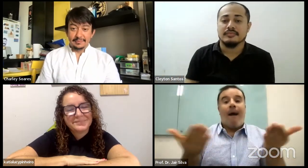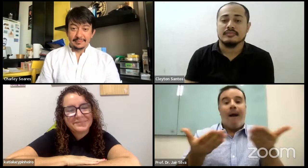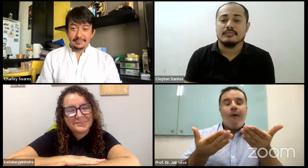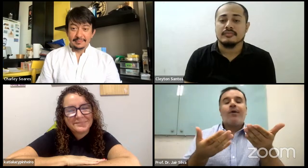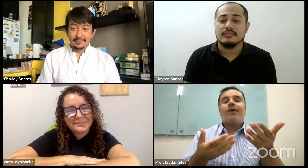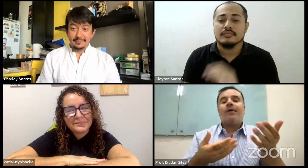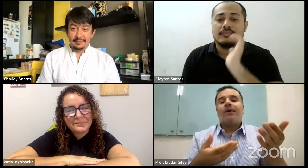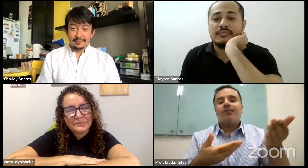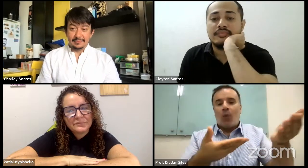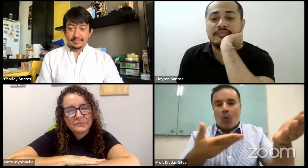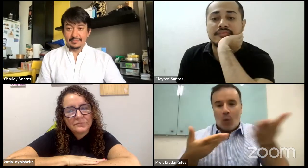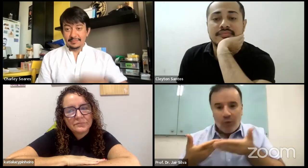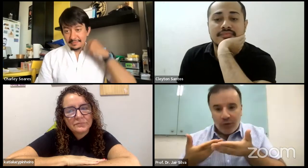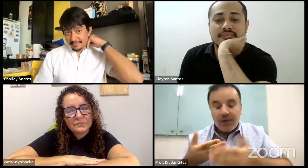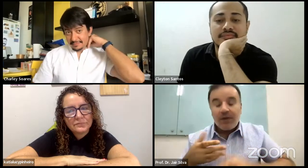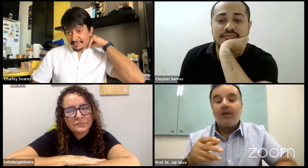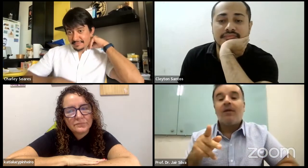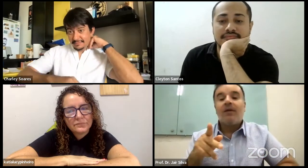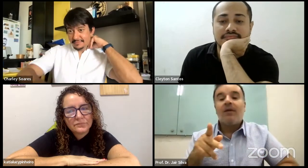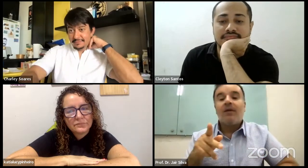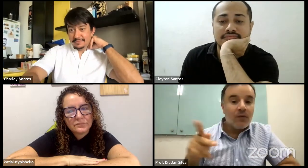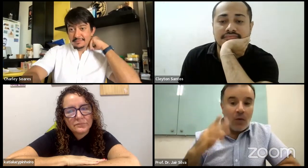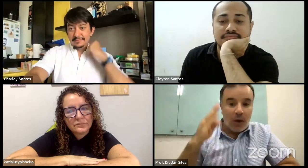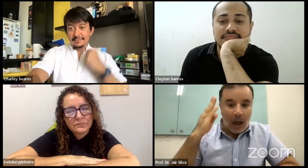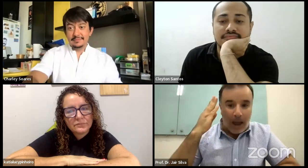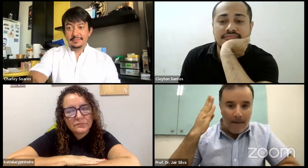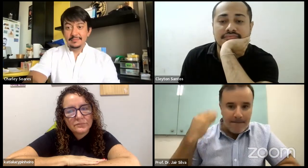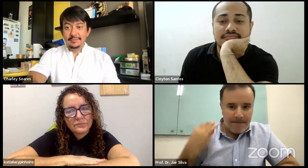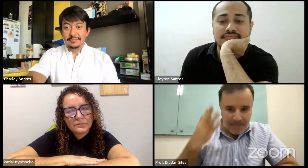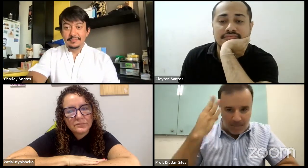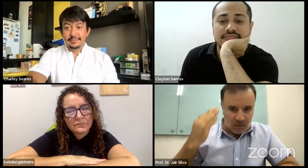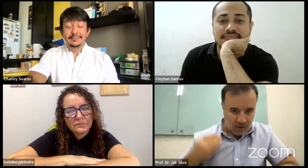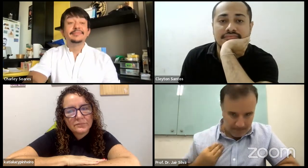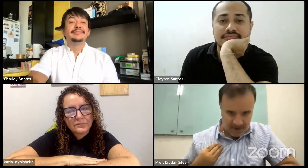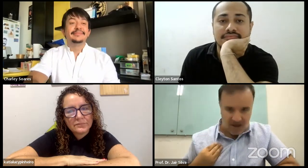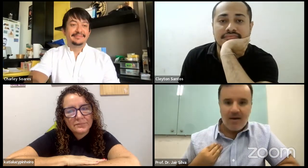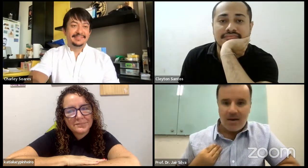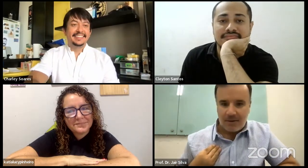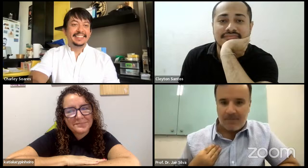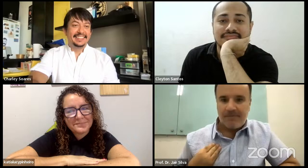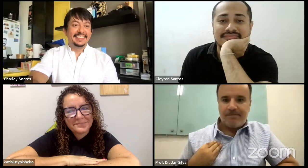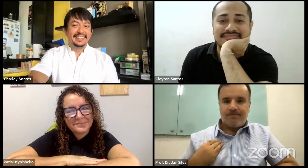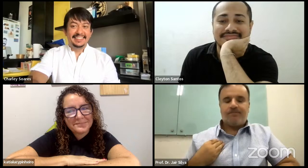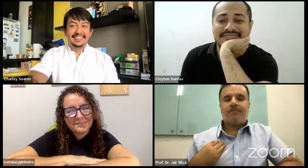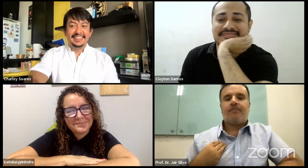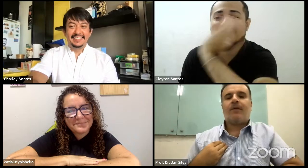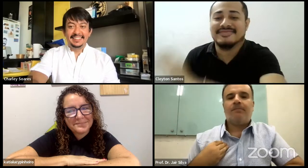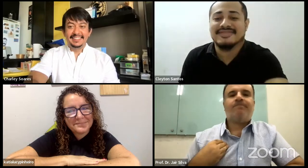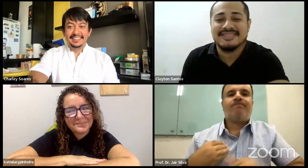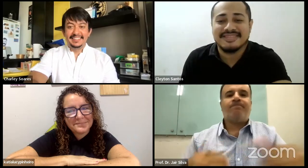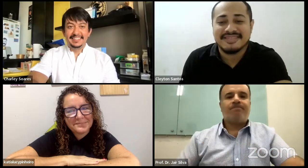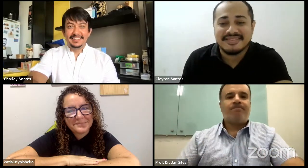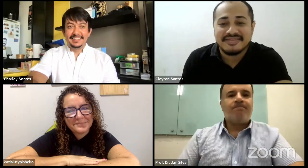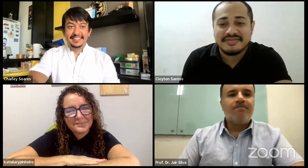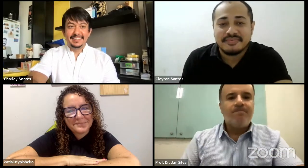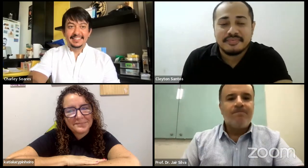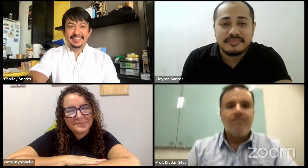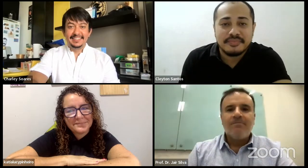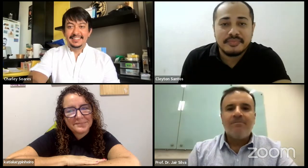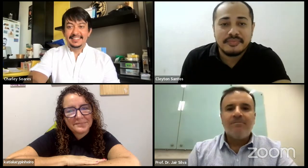Agradeço mais uma vez ao professor Charley pelas suas considerações e gostaria de convidar o professor, professora Bianca.